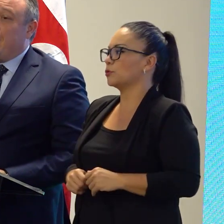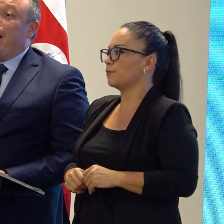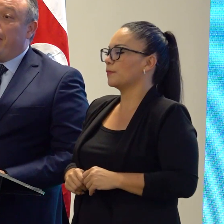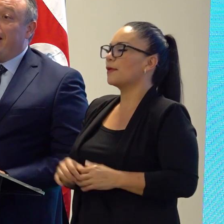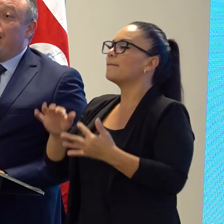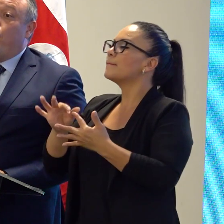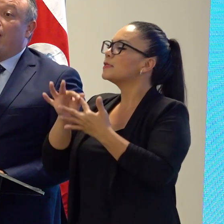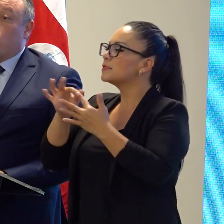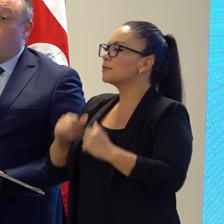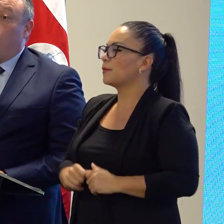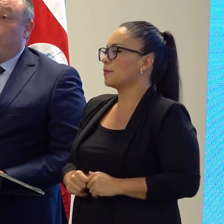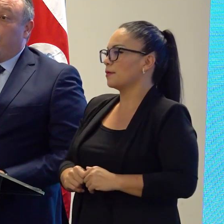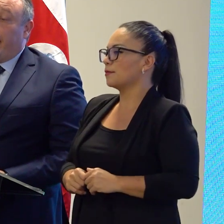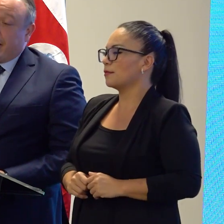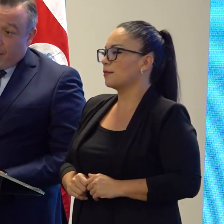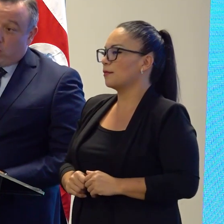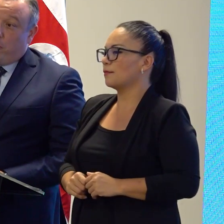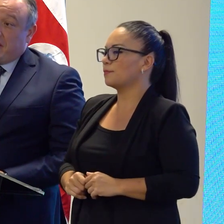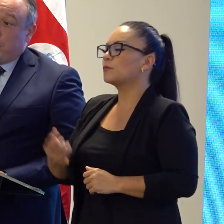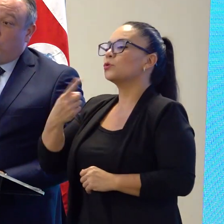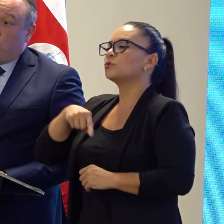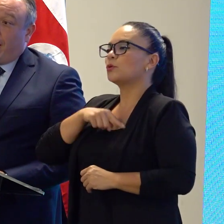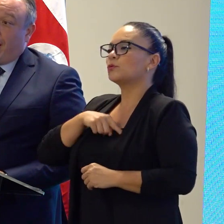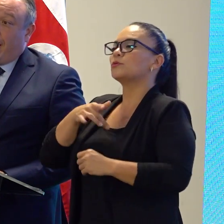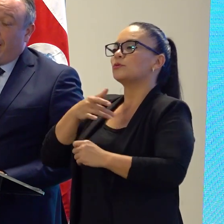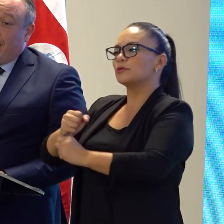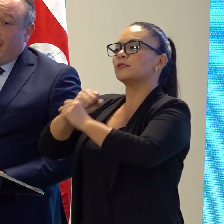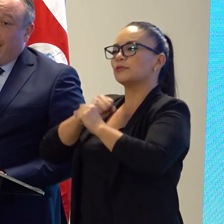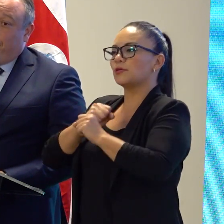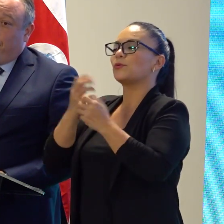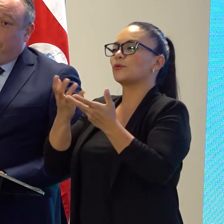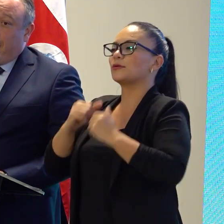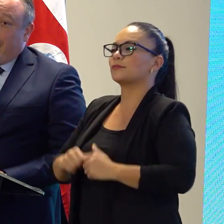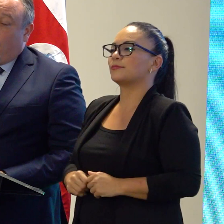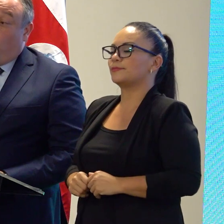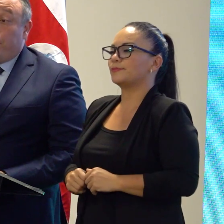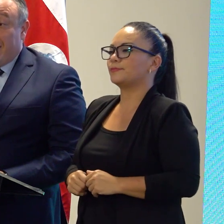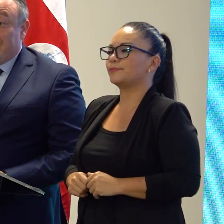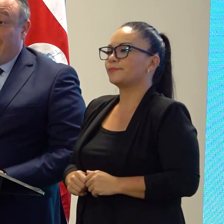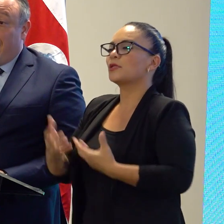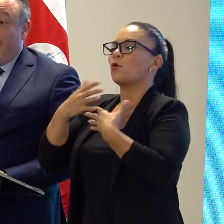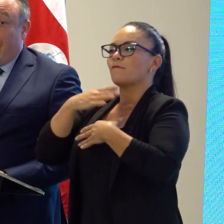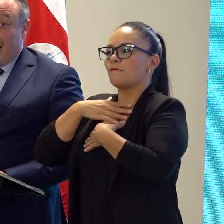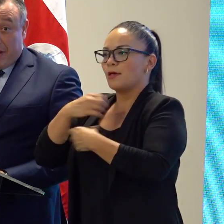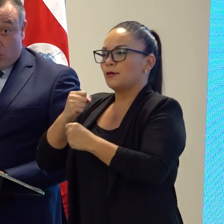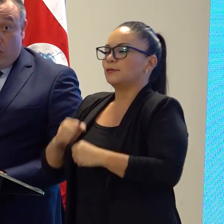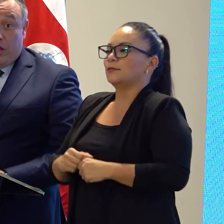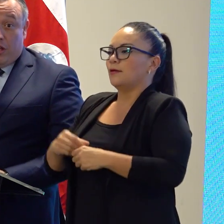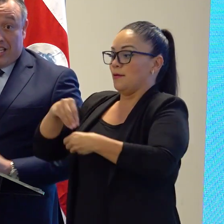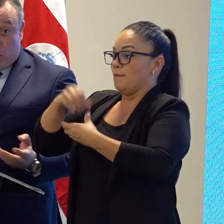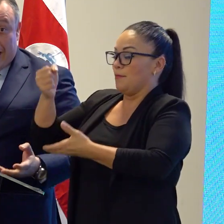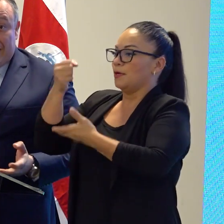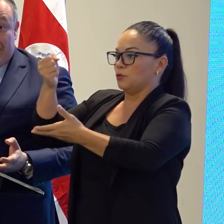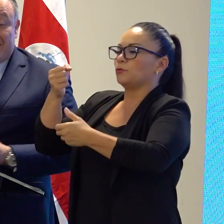principalmente por la razón de que estamos convencidos de que la confianza a la inversión